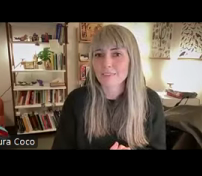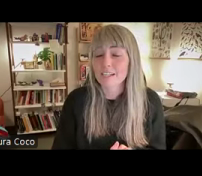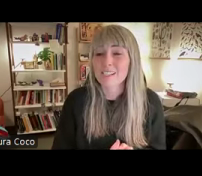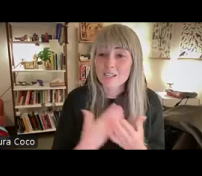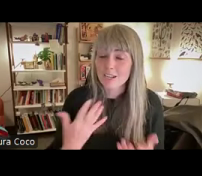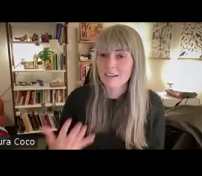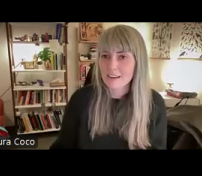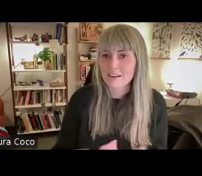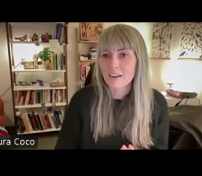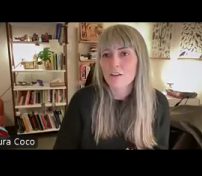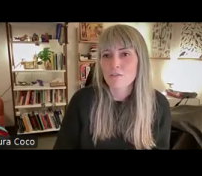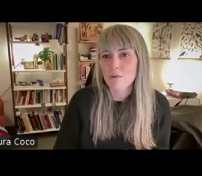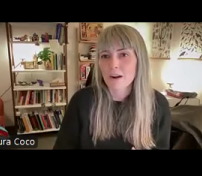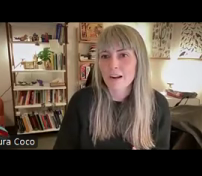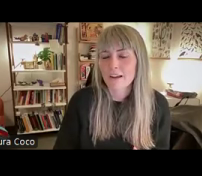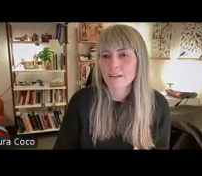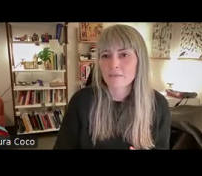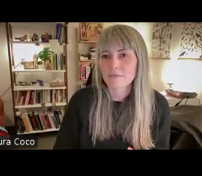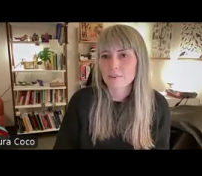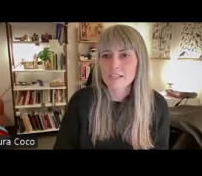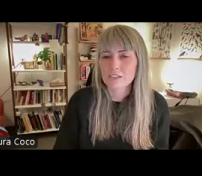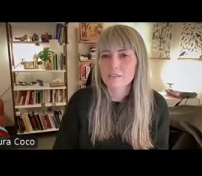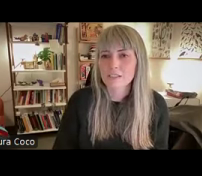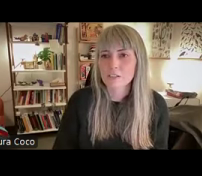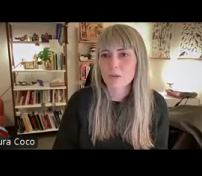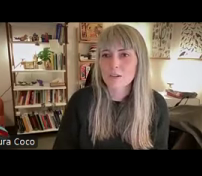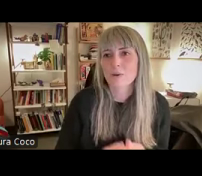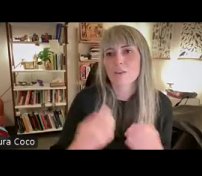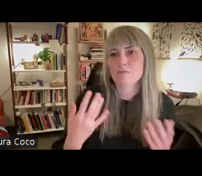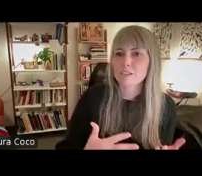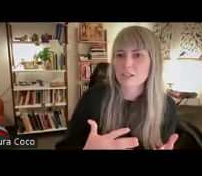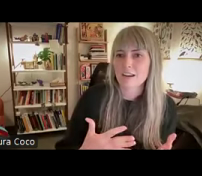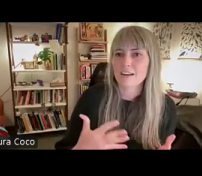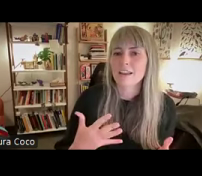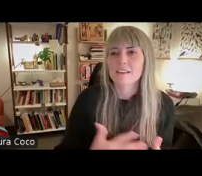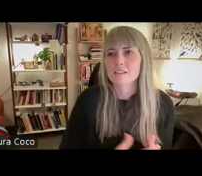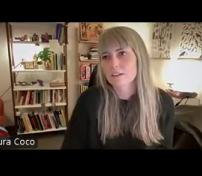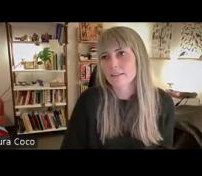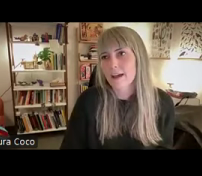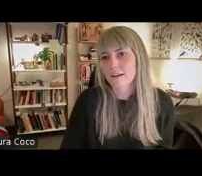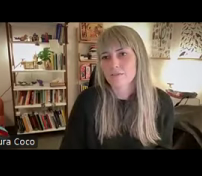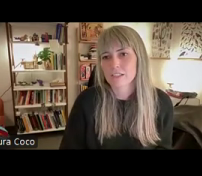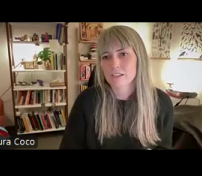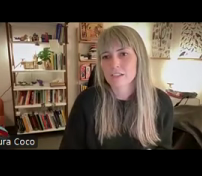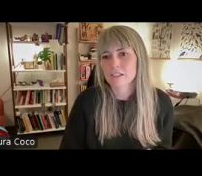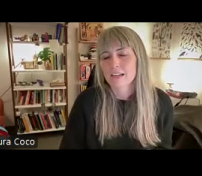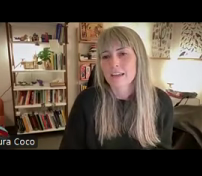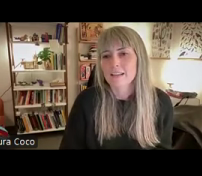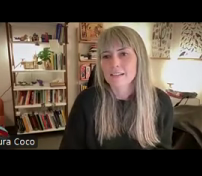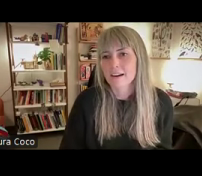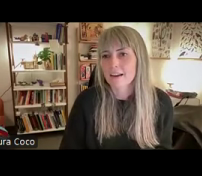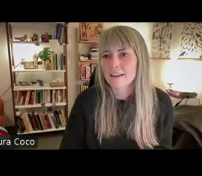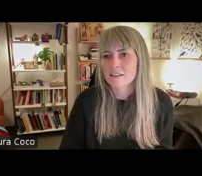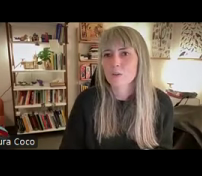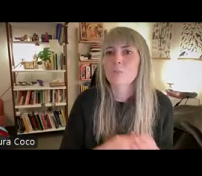y no he mirado para atrás desde ese momento porque eh, creo que tengo las ganas de dar estos